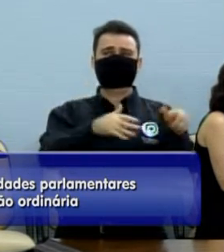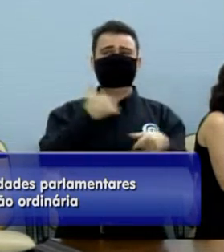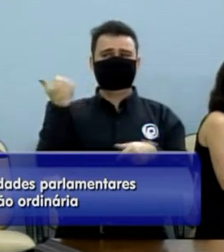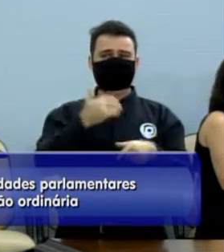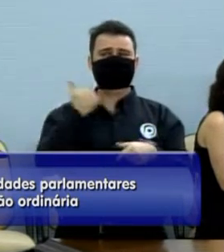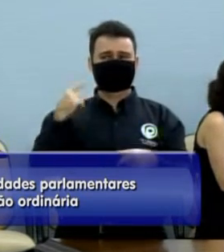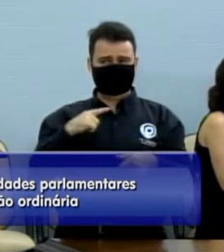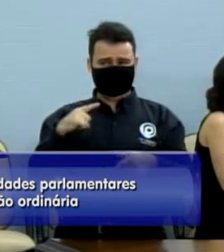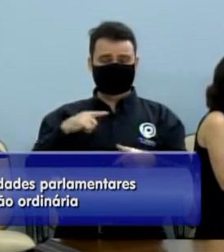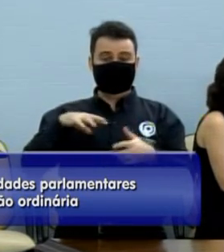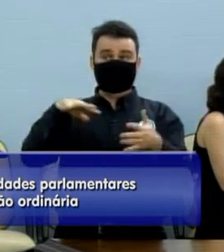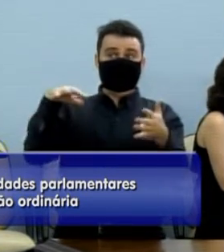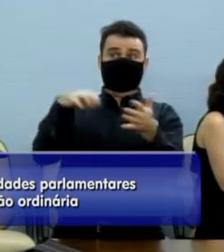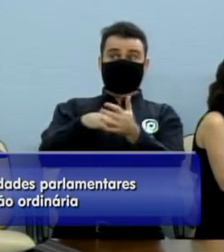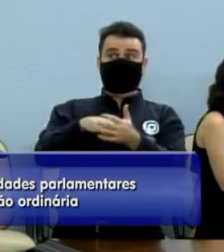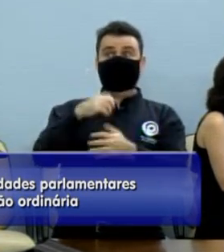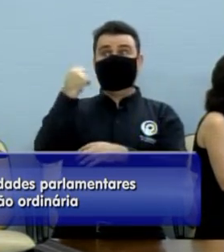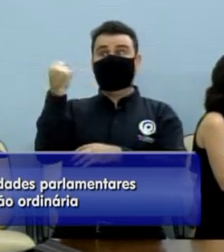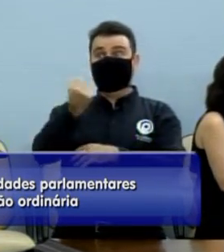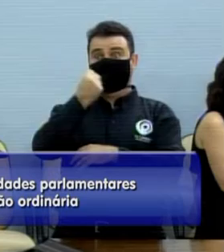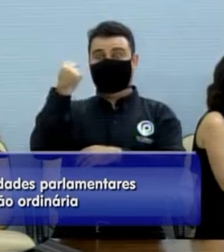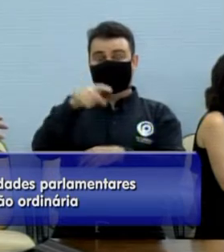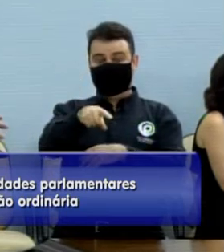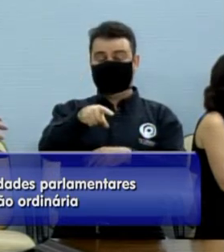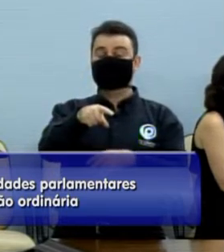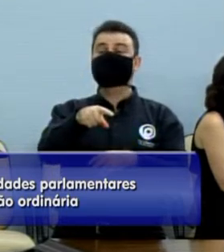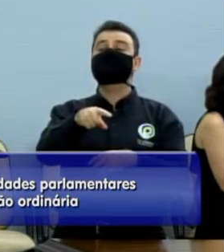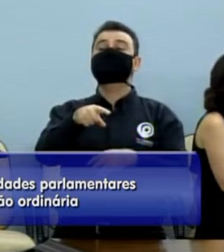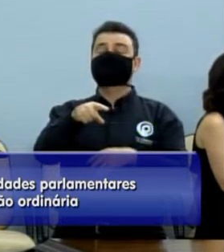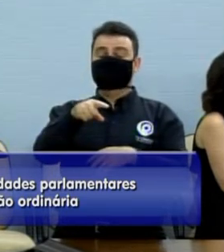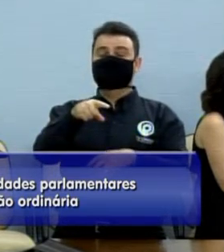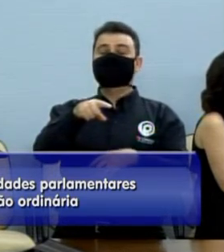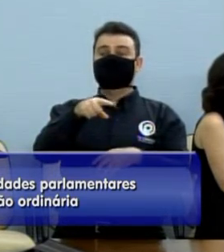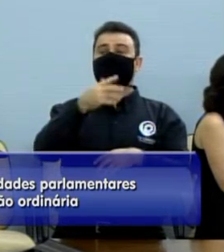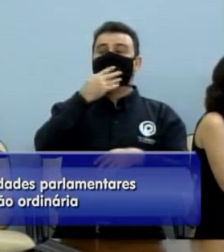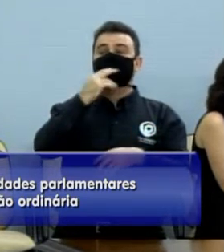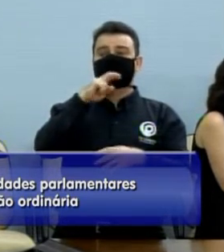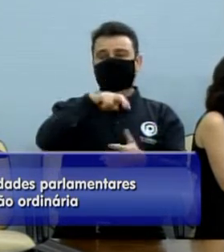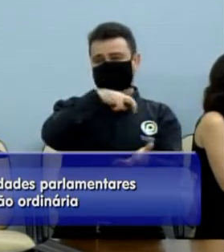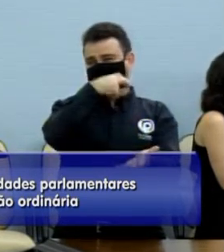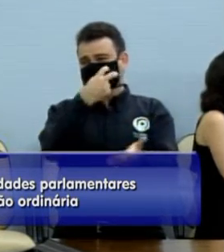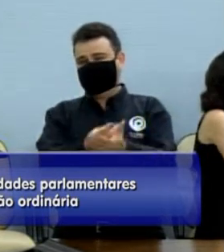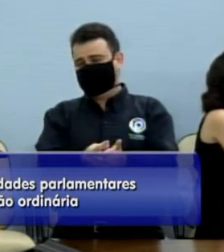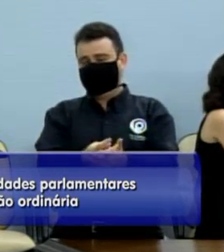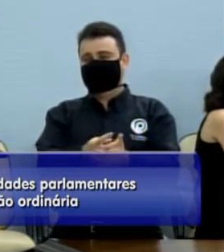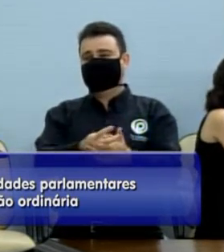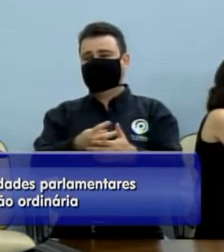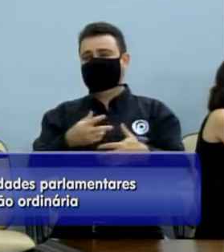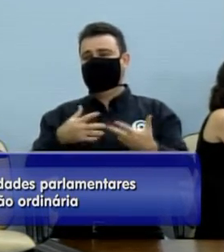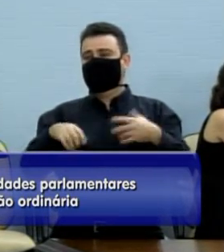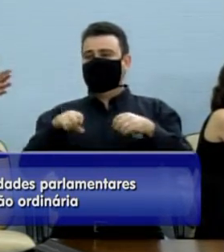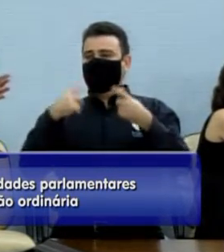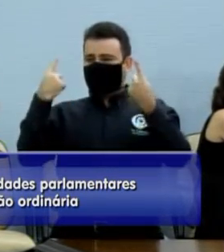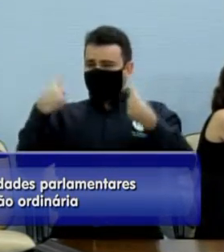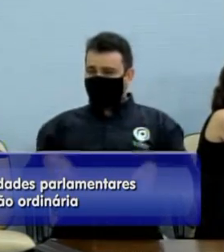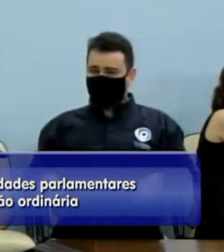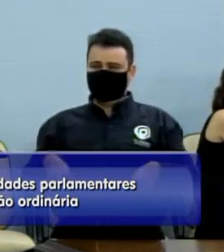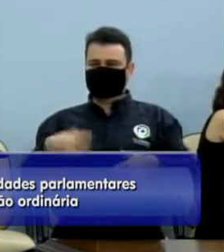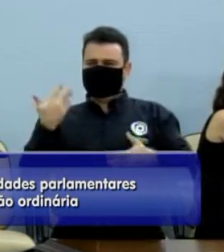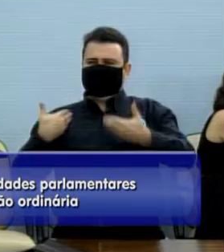acidente grave, onde um motociclista teve aí fratura exposta. E aí, depois de